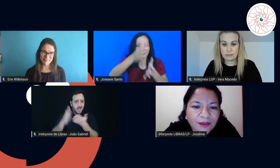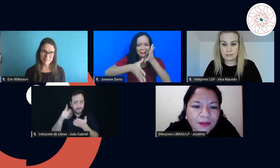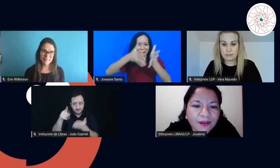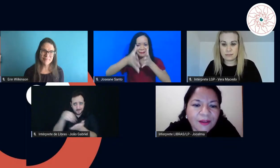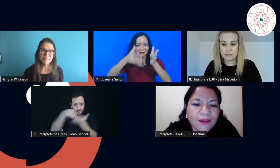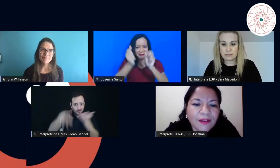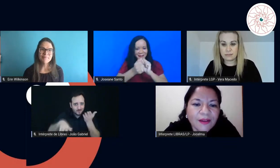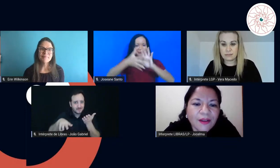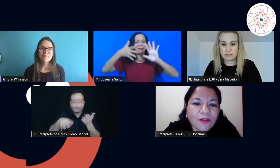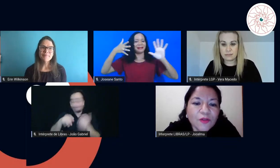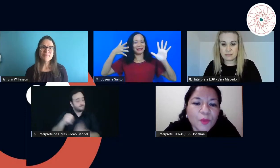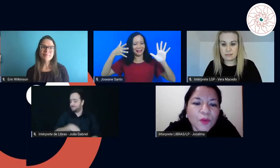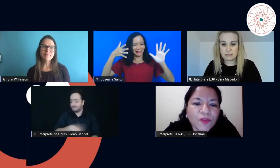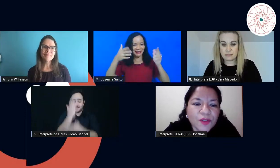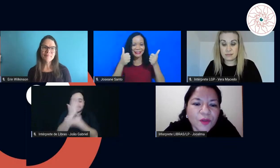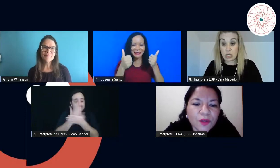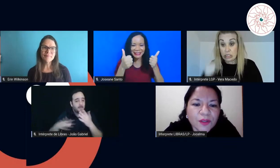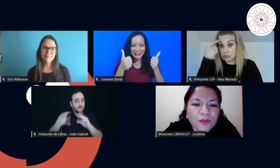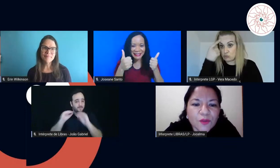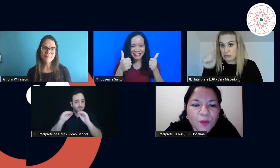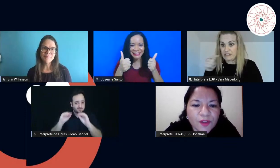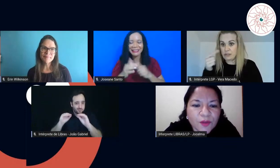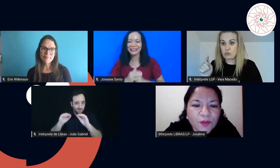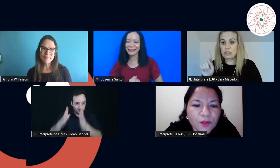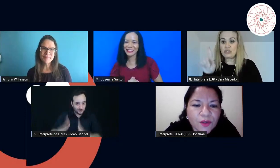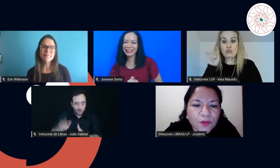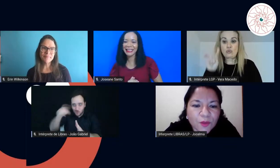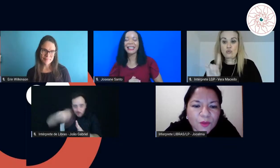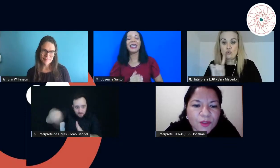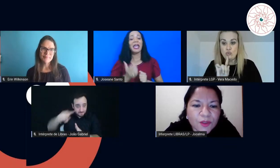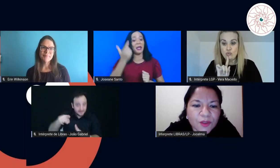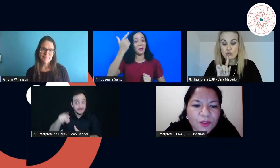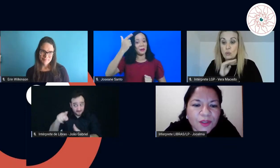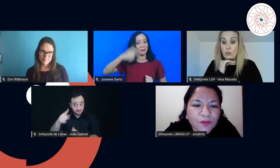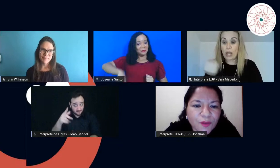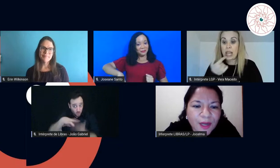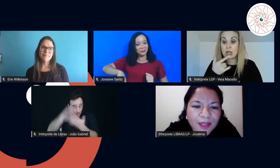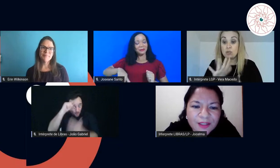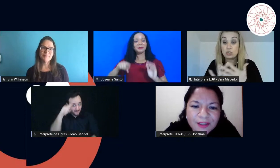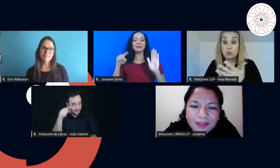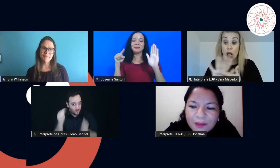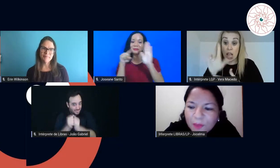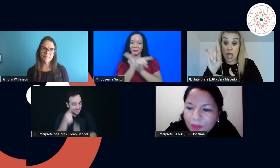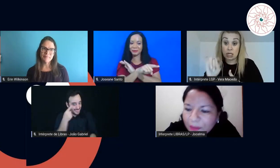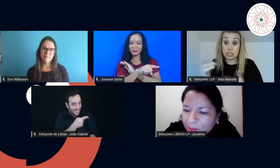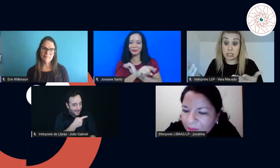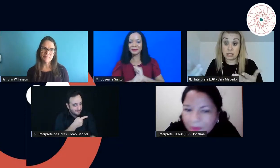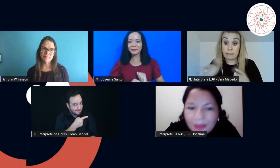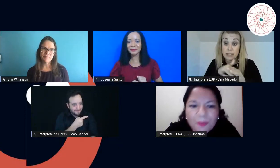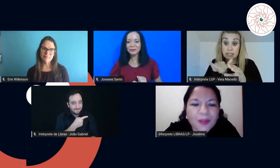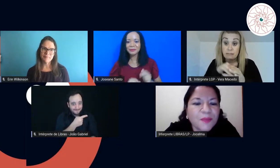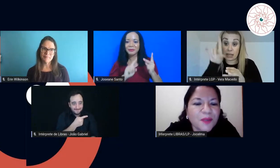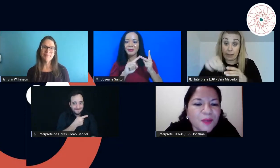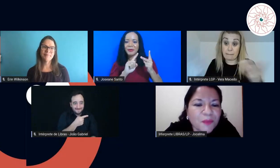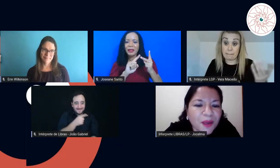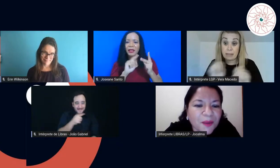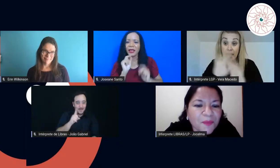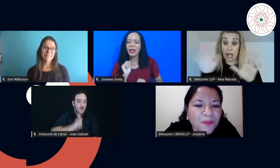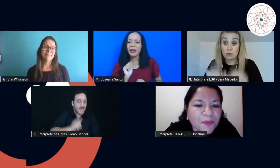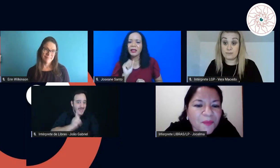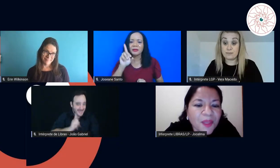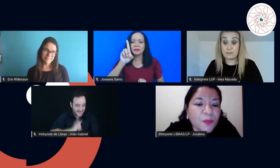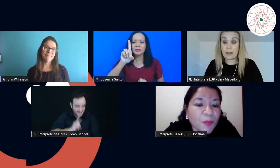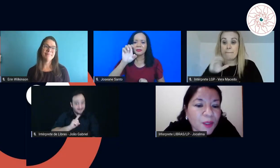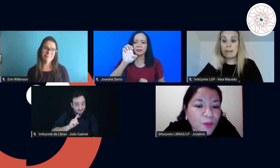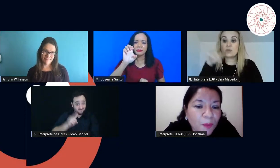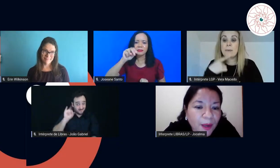deles. Os professores, os professores surdos que são fluentes, né, podem estar participando também. Então, nós temos mais